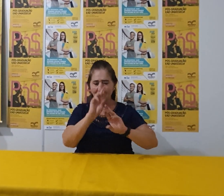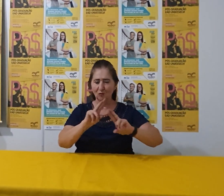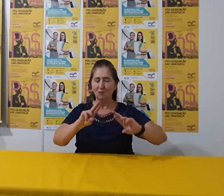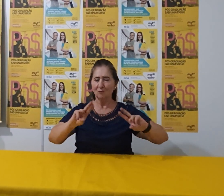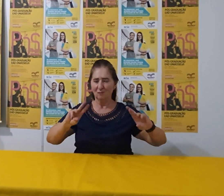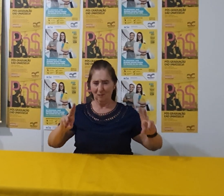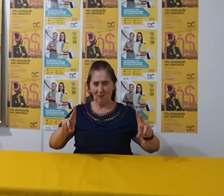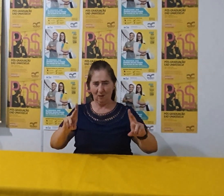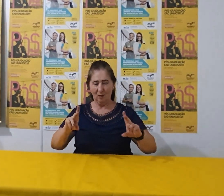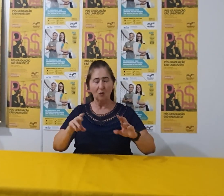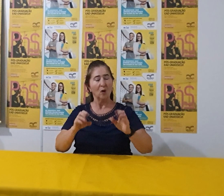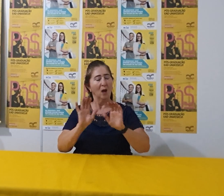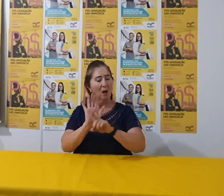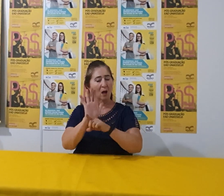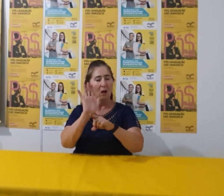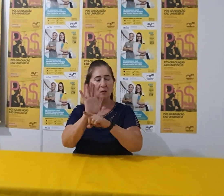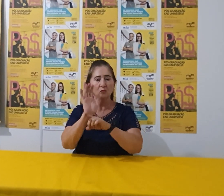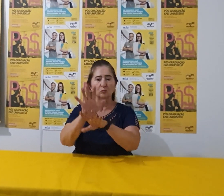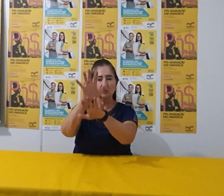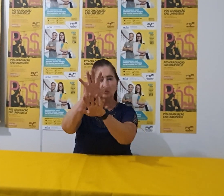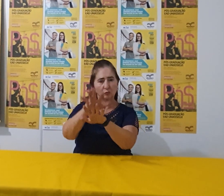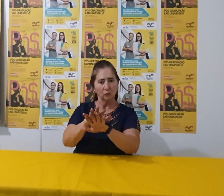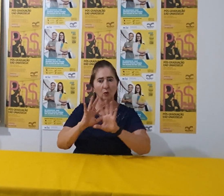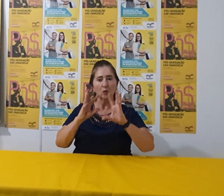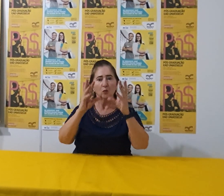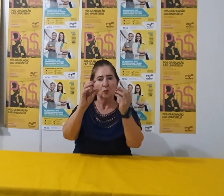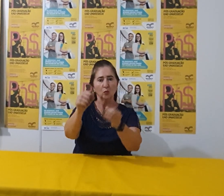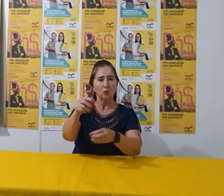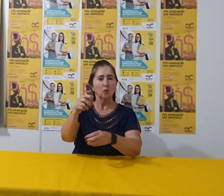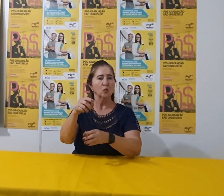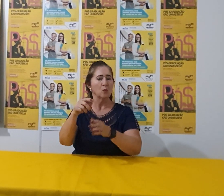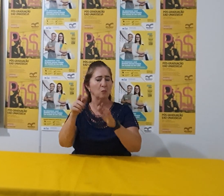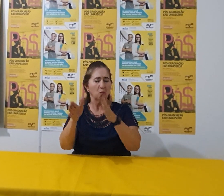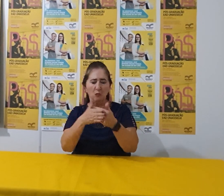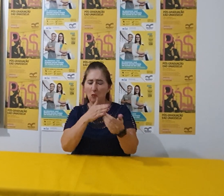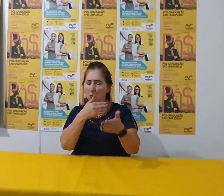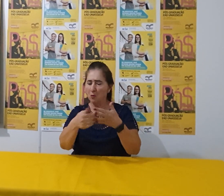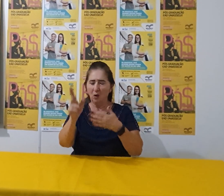favorecendo a inclusão e o aprendizado da pessoa com algum tipo de deficiência.